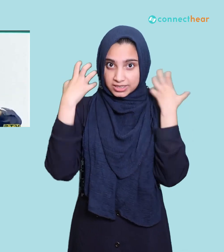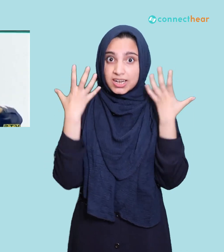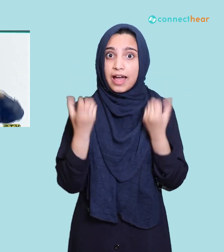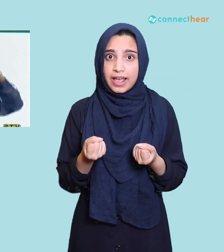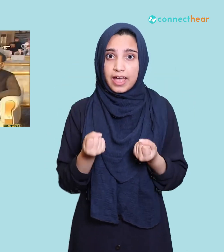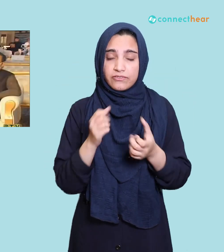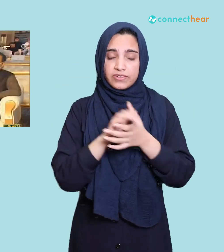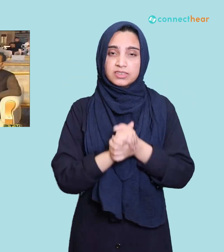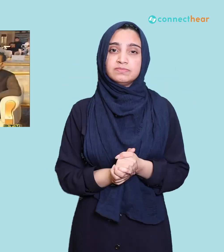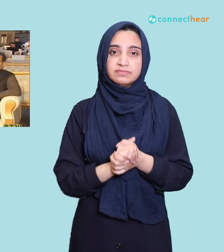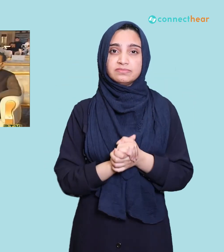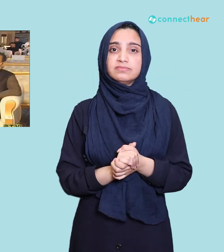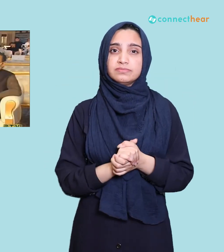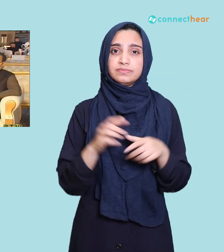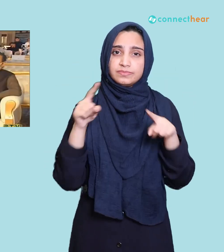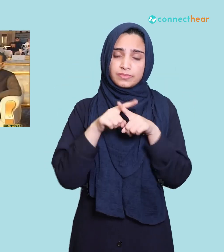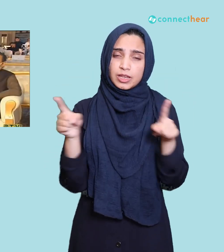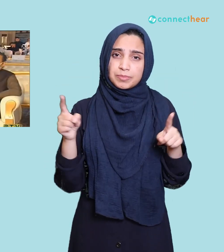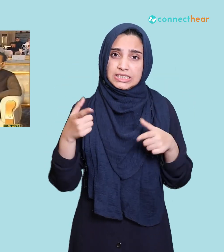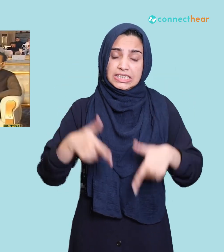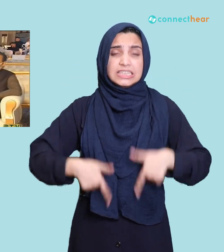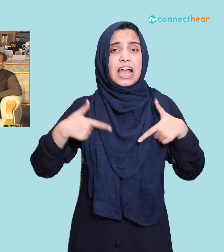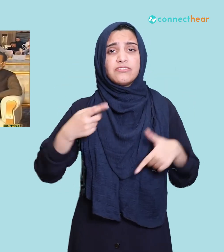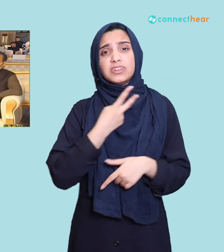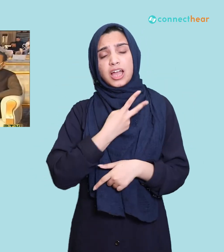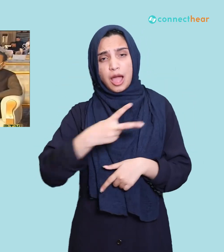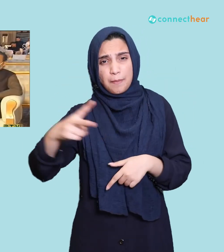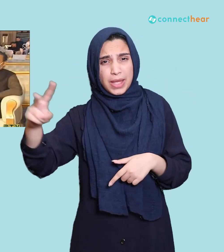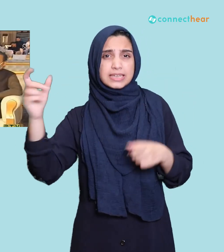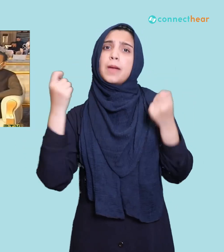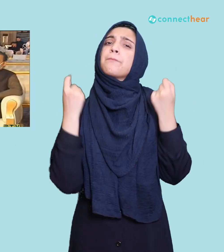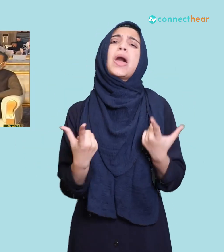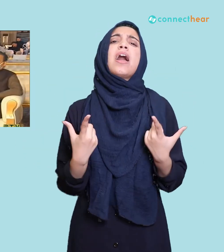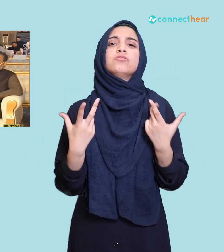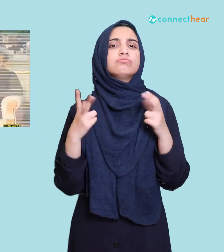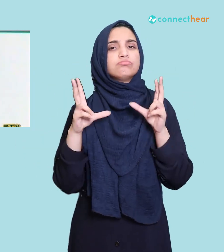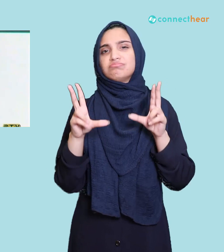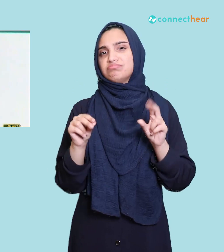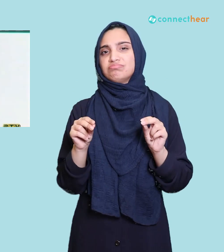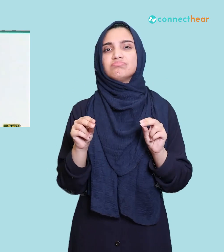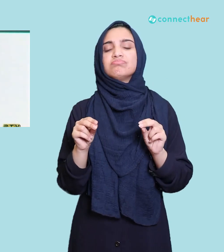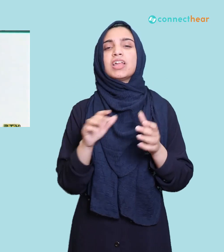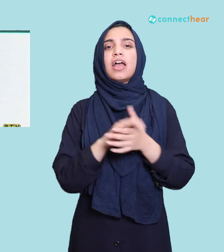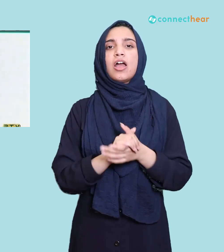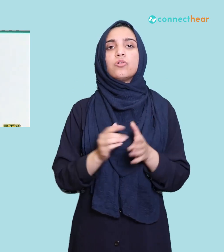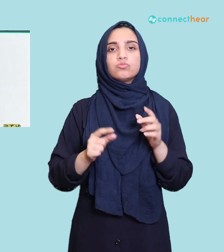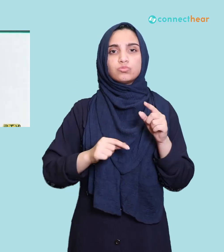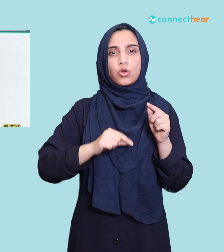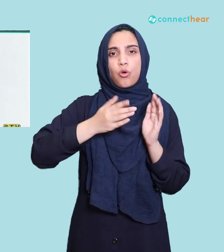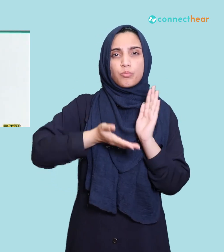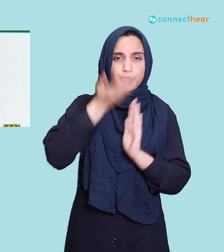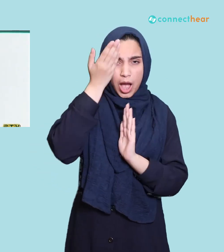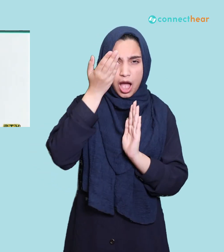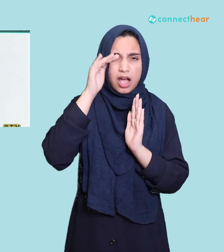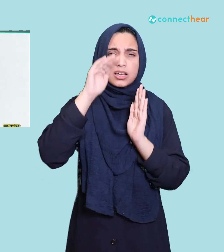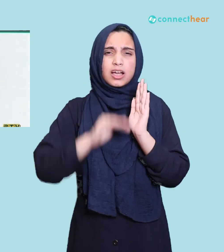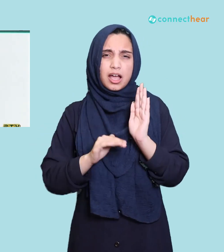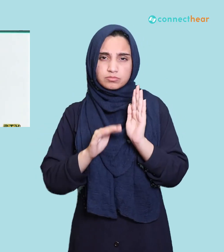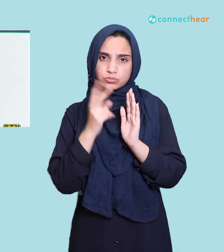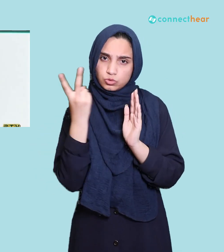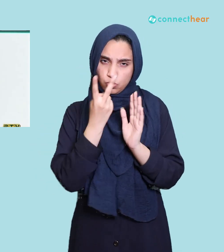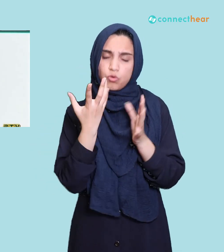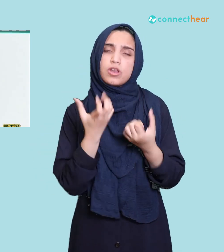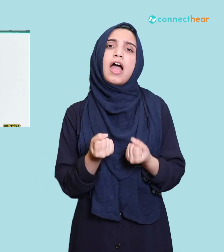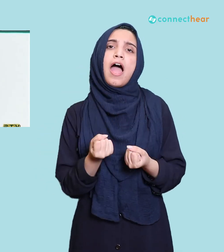جاتی نہیں ہے، اونچ نیچ ہوتی ہے زندگی میں۔ تو جب نیچ آتی ہے زندگی میں تو انسان کو صبر کرنا چاہیے۔ قرآن میں اللہ نے کہا